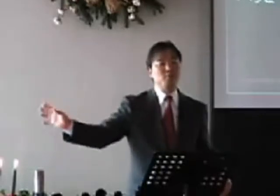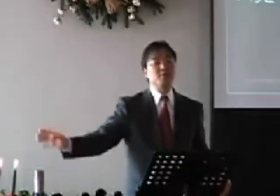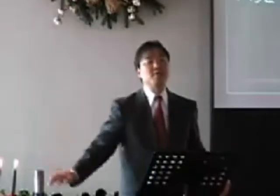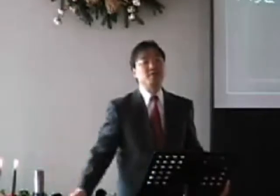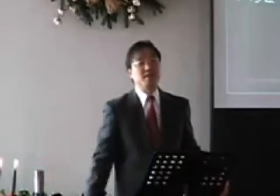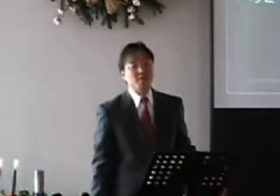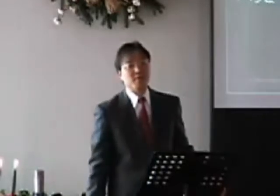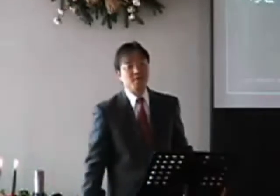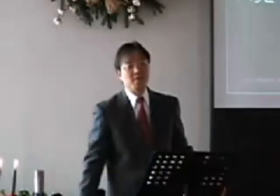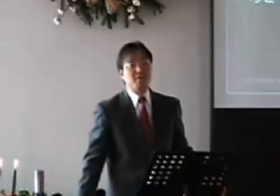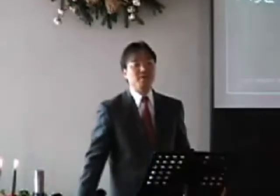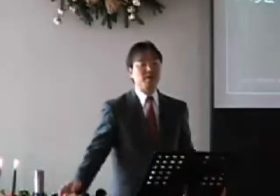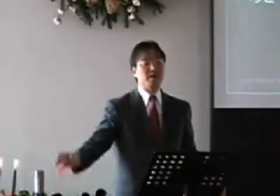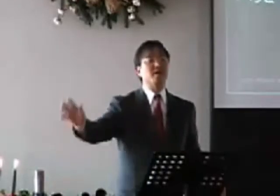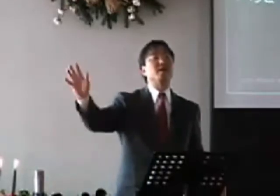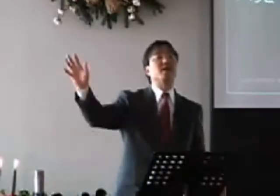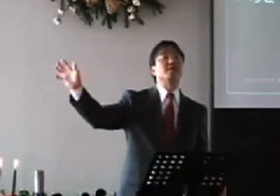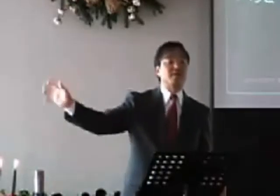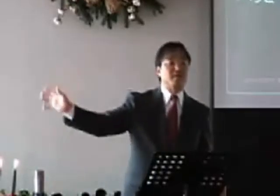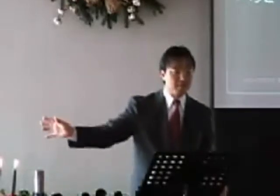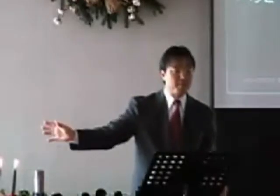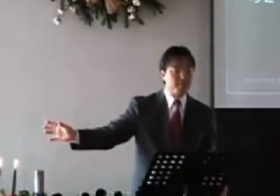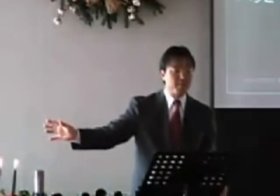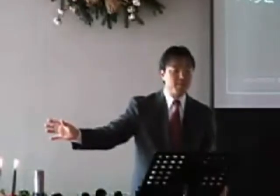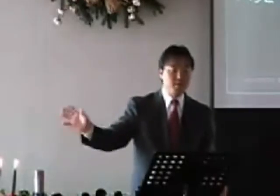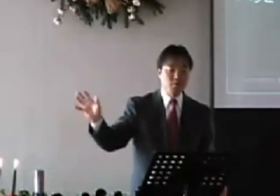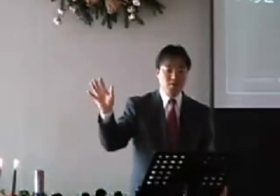、これ本当にデパートっていうようなね、